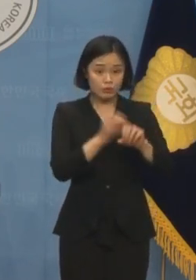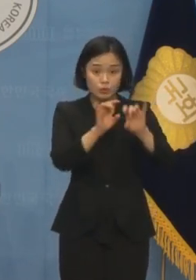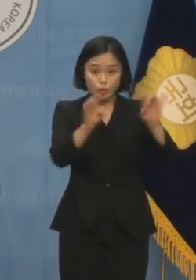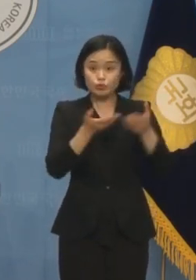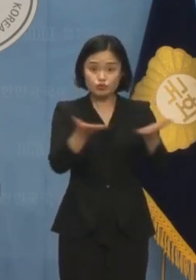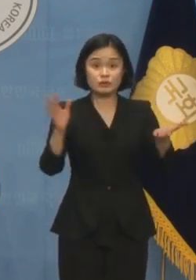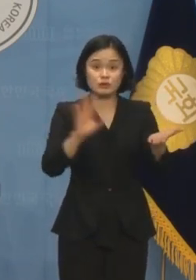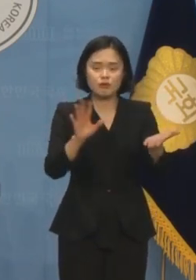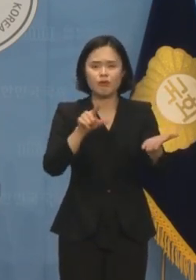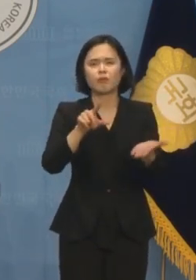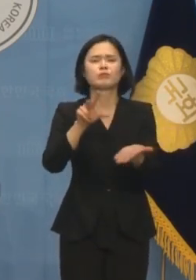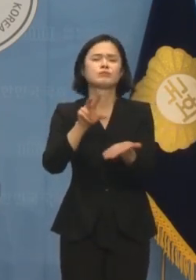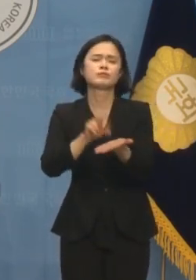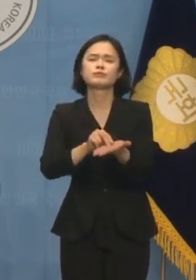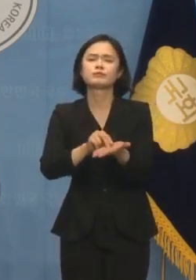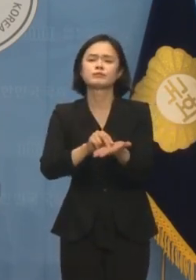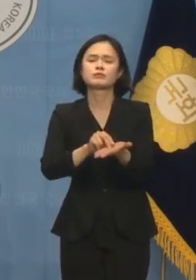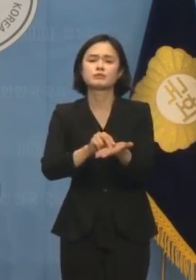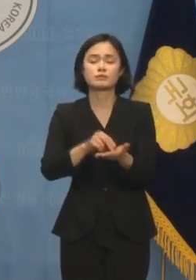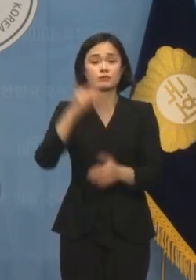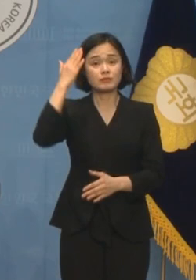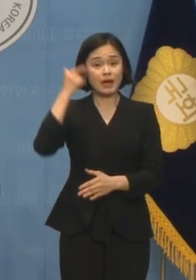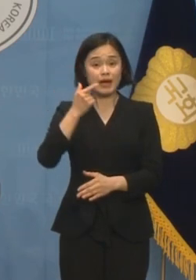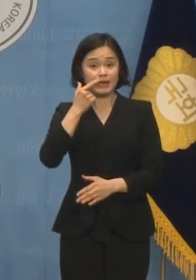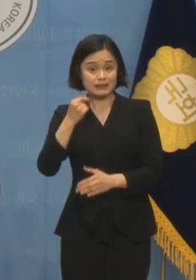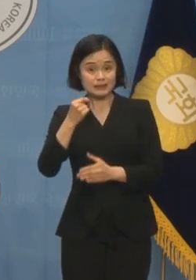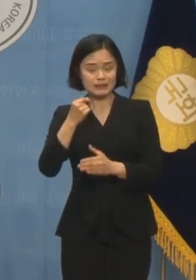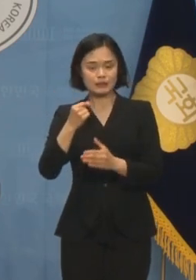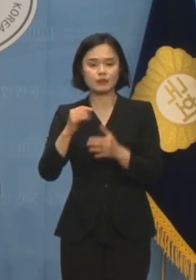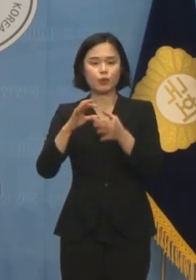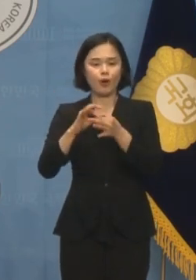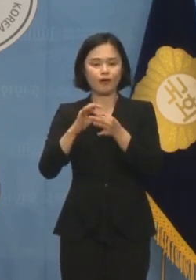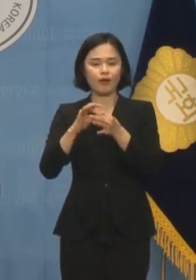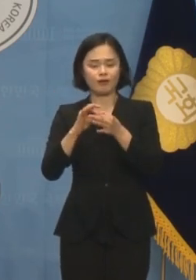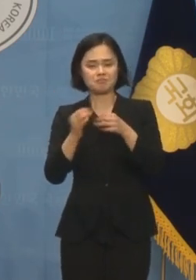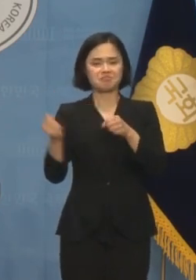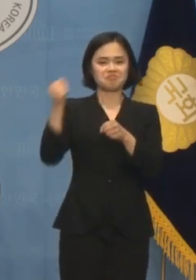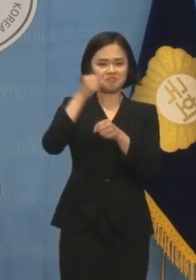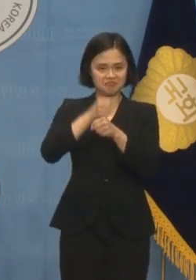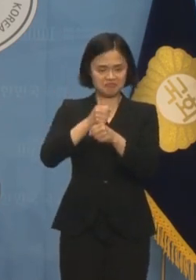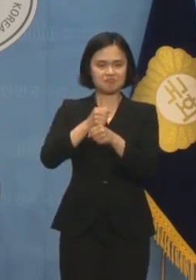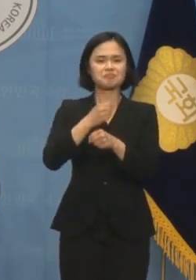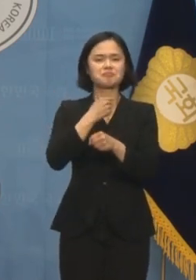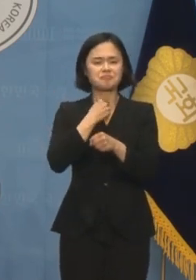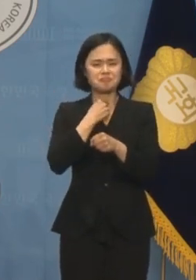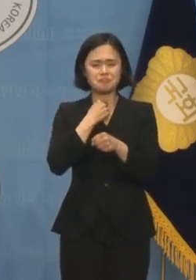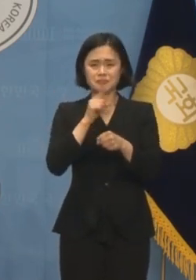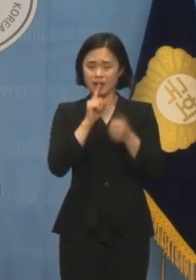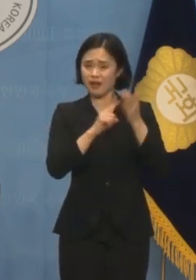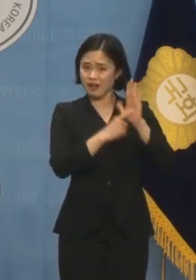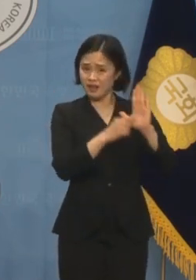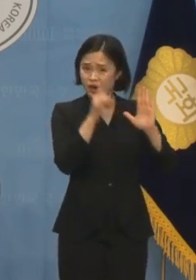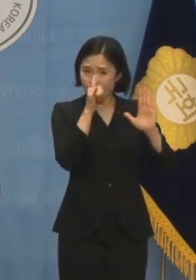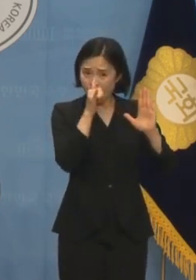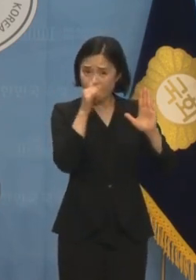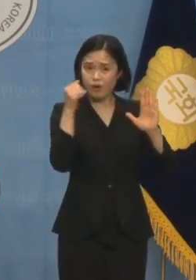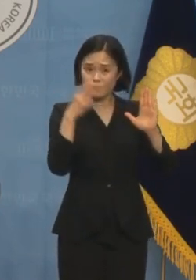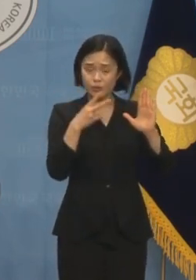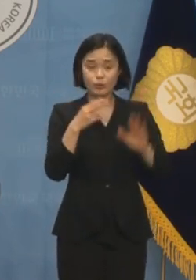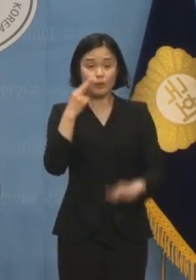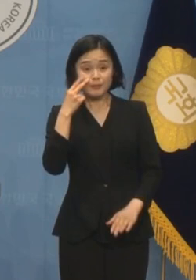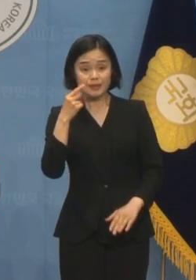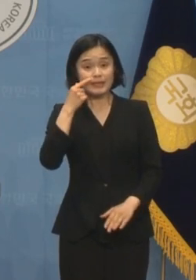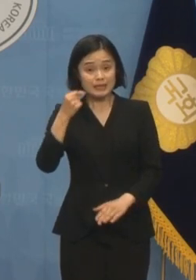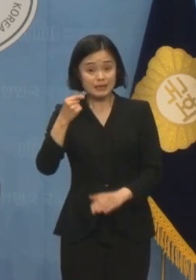대일 굴종 외교를 한일 관계 정상화로 포장하고 가치와 이념을 앞세운 미일 편중 외교의 폐해에 대해